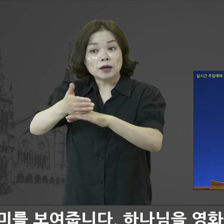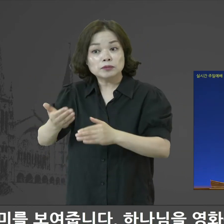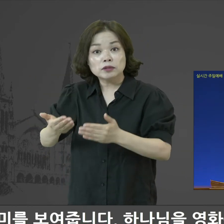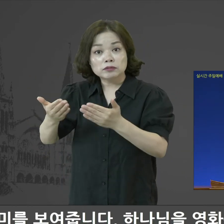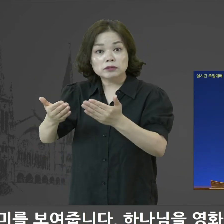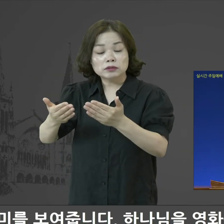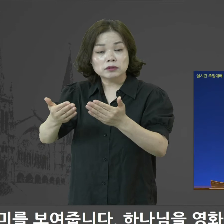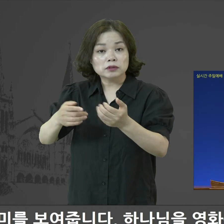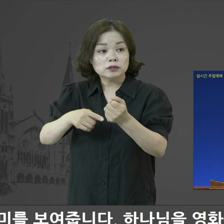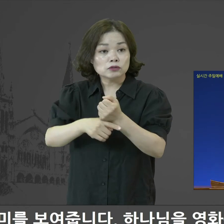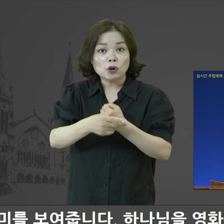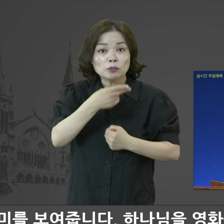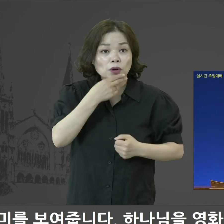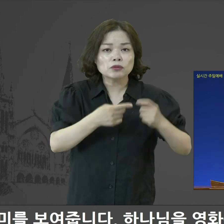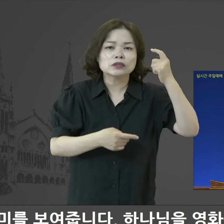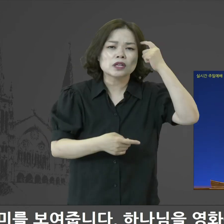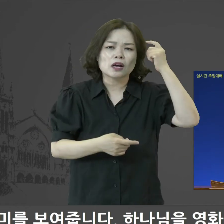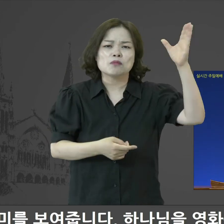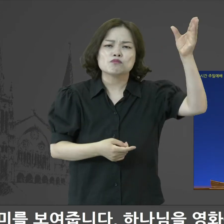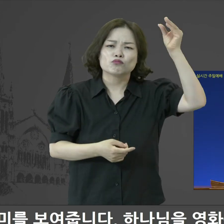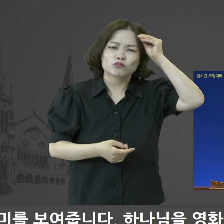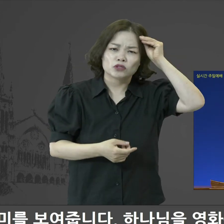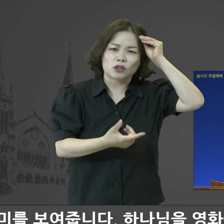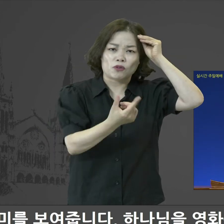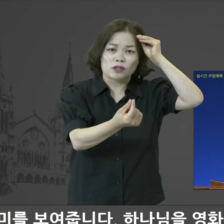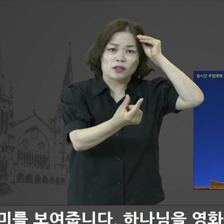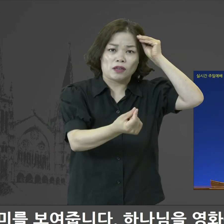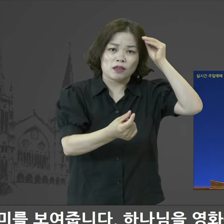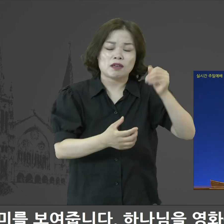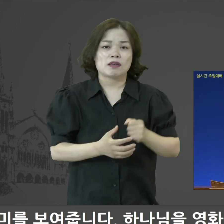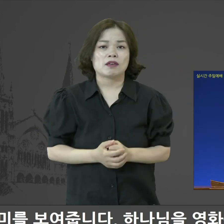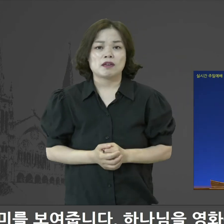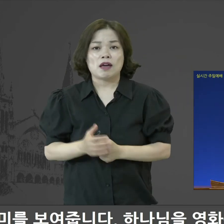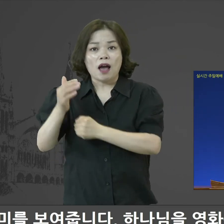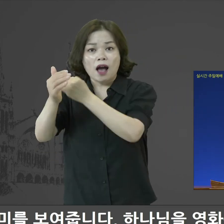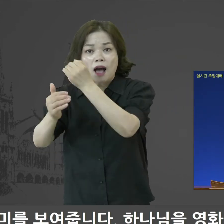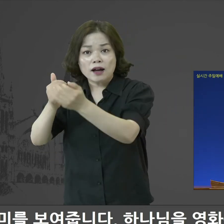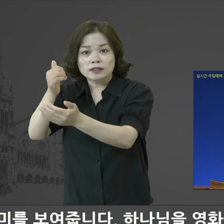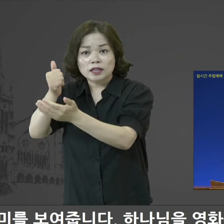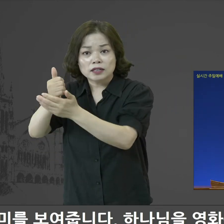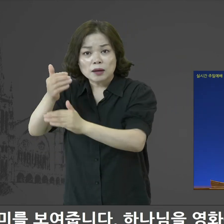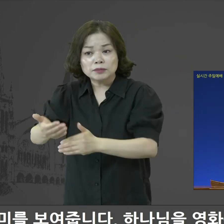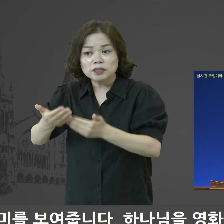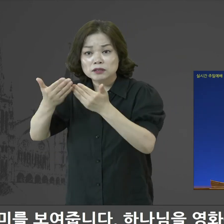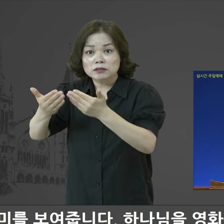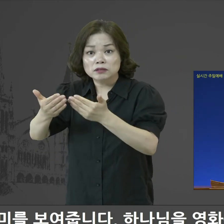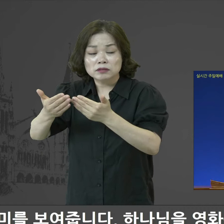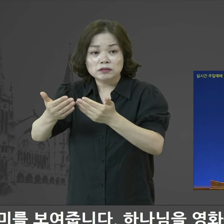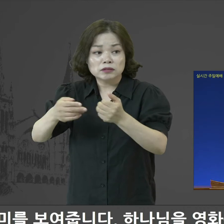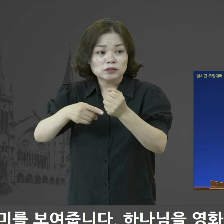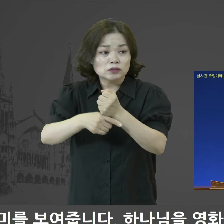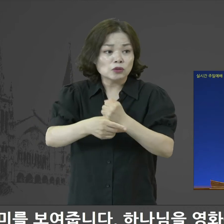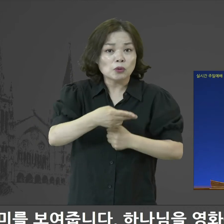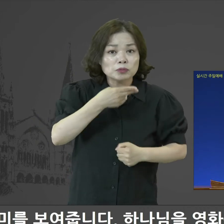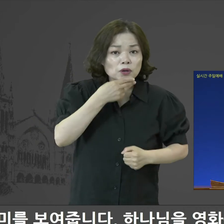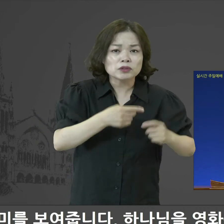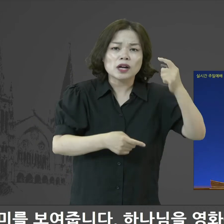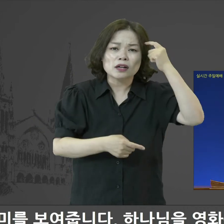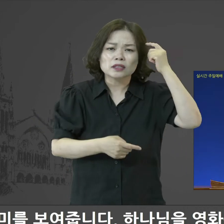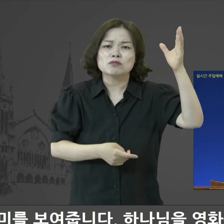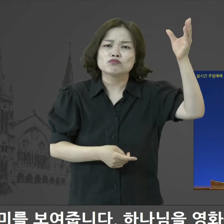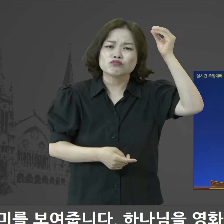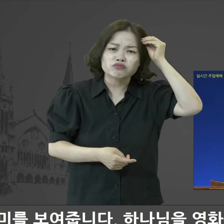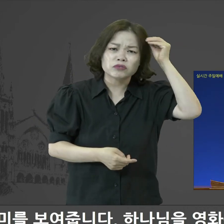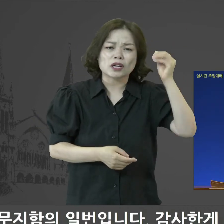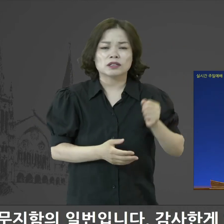이유가 없다고 생각하는 것 무지한 겁니다. 하나님께 감사할 이유를 전혀 찾지 못하는 것 무지한 겁니다.